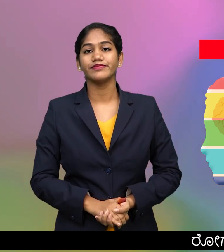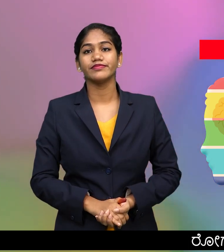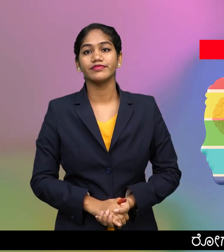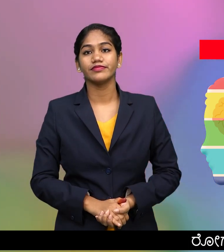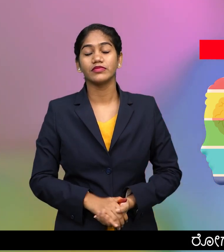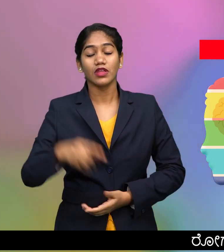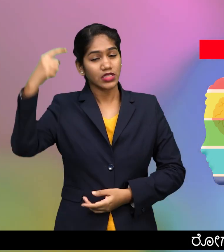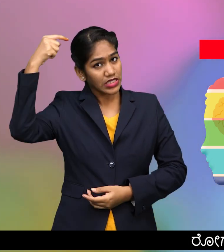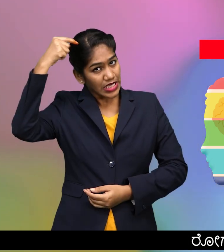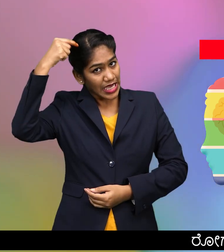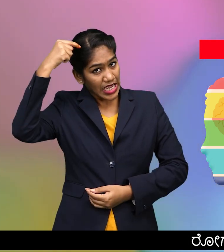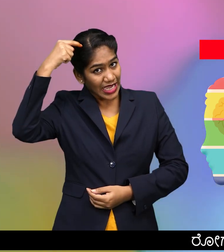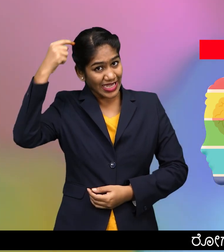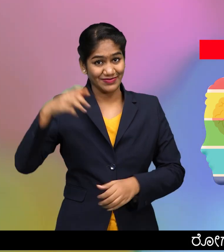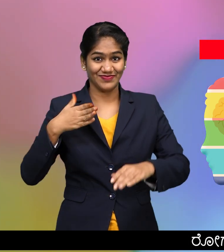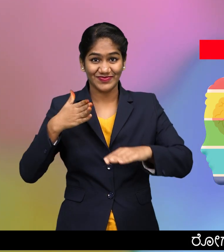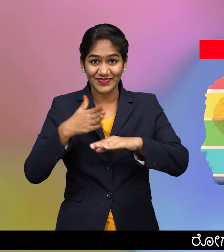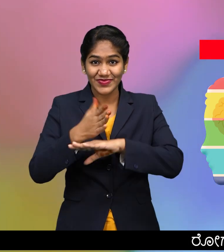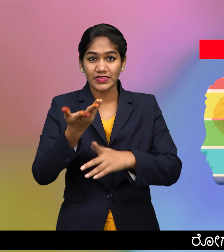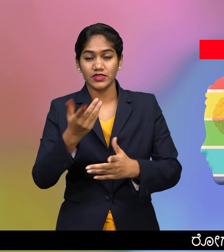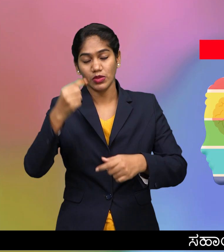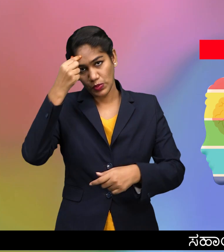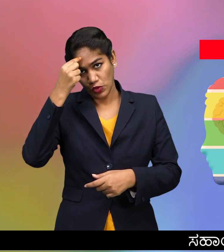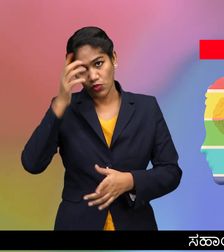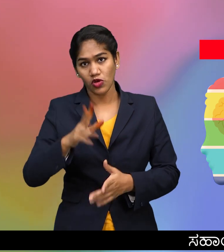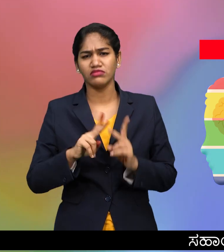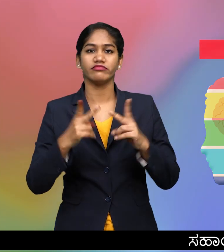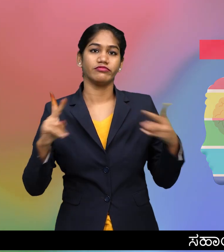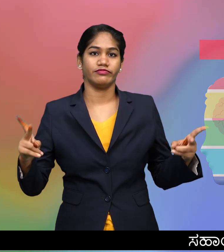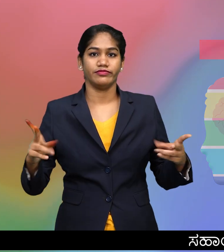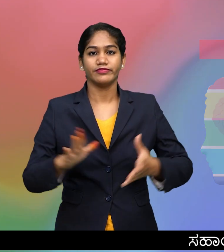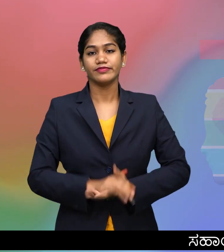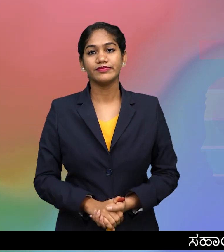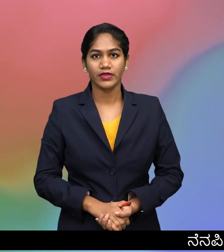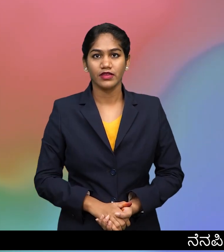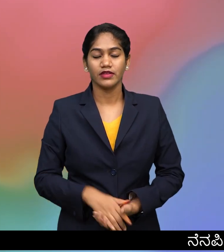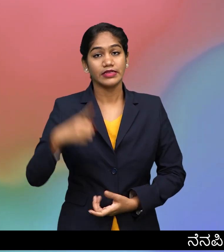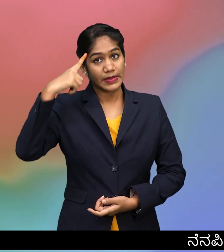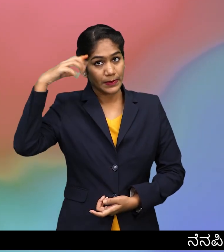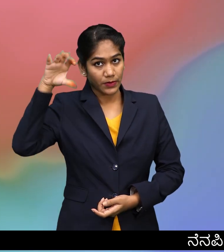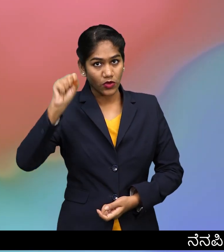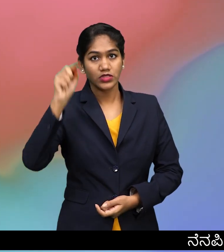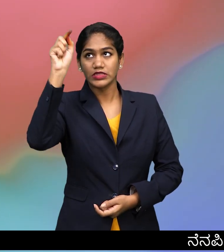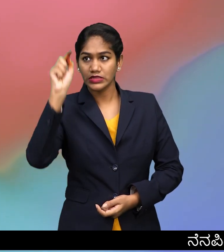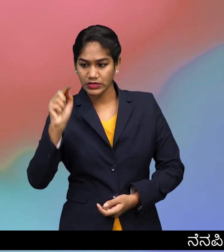ರೋಗ ನಿರ್ಣಯದಲ್ಲಿ ಸಹಾಯ ಮಾಡುತ್ತದೆ. ನೆನಪಿಡುವ ಅಂಶಗಳು